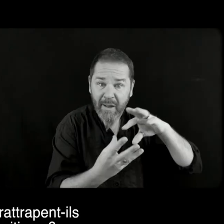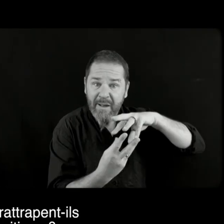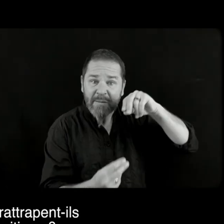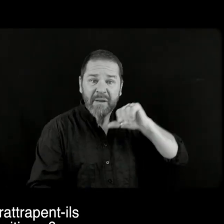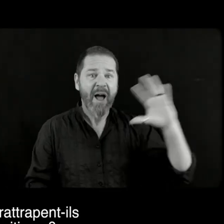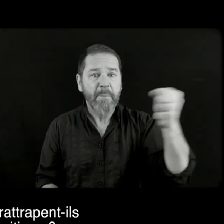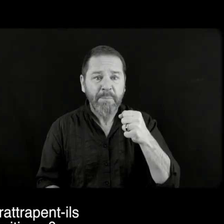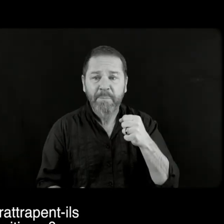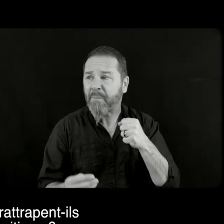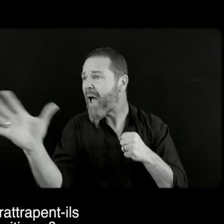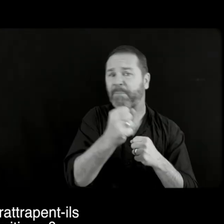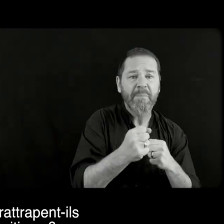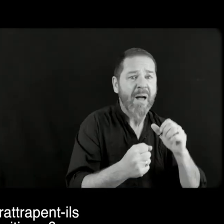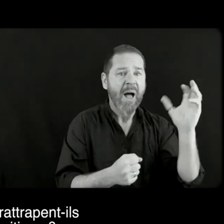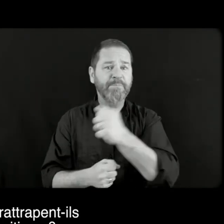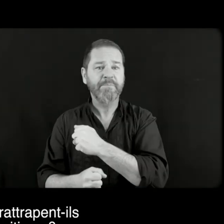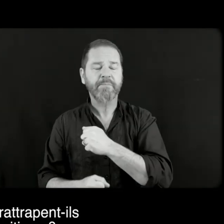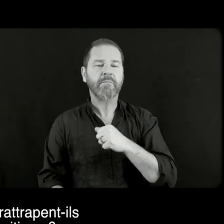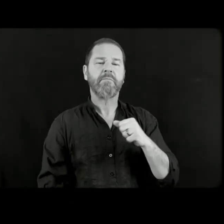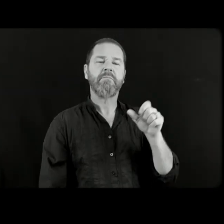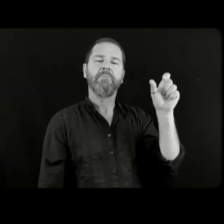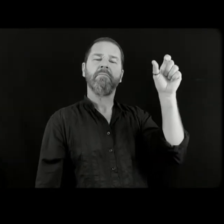Les esprits rattrapent-ils les disparitions?